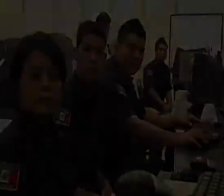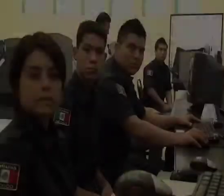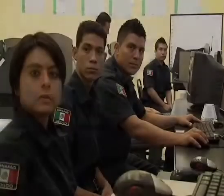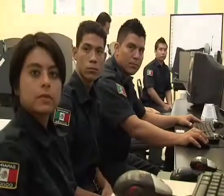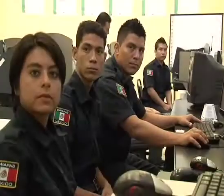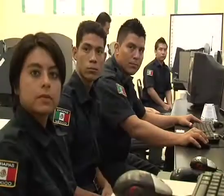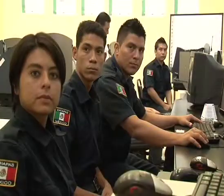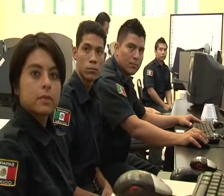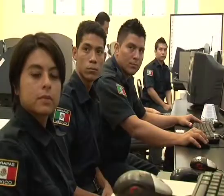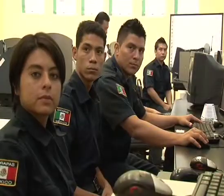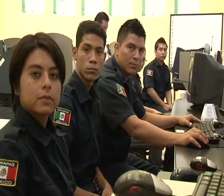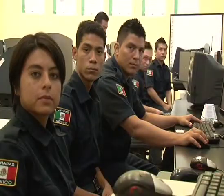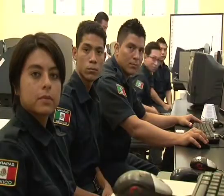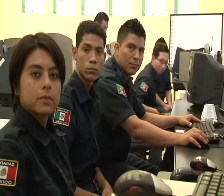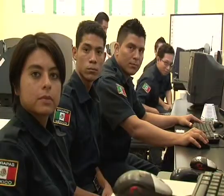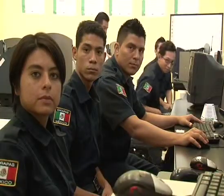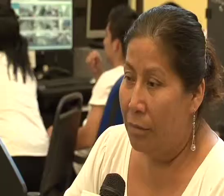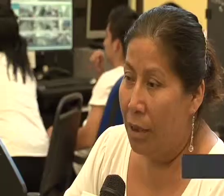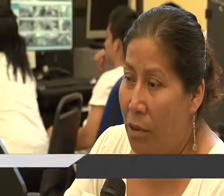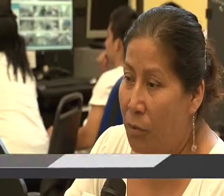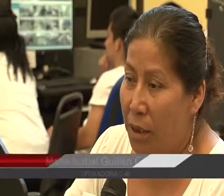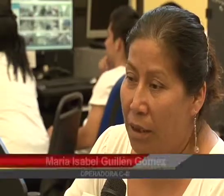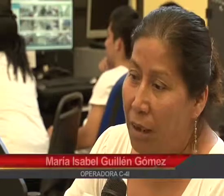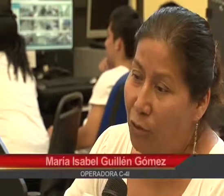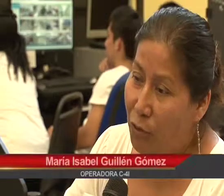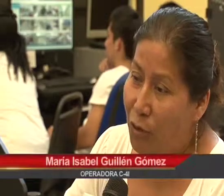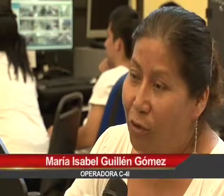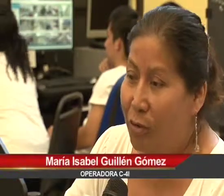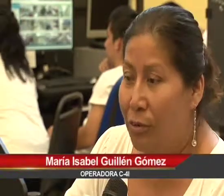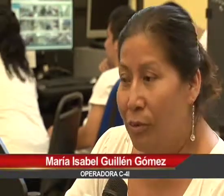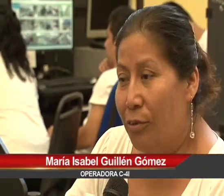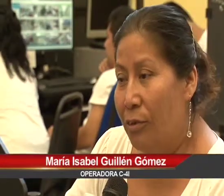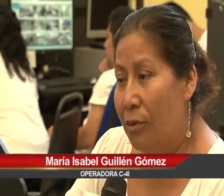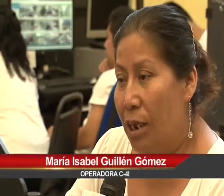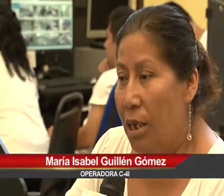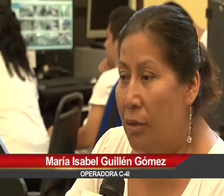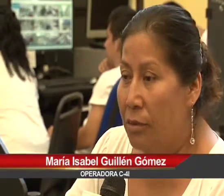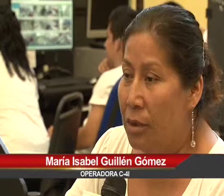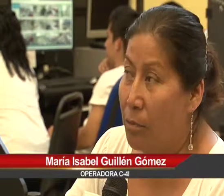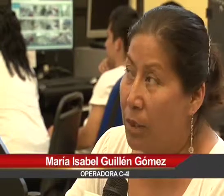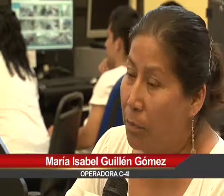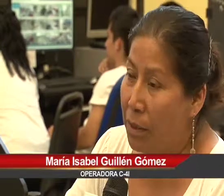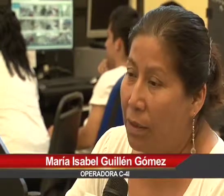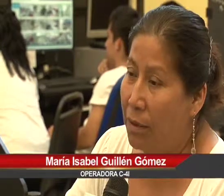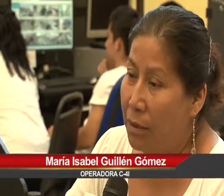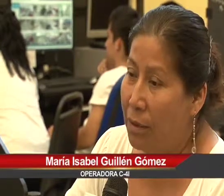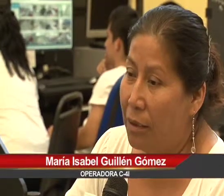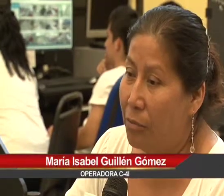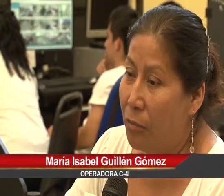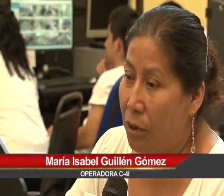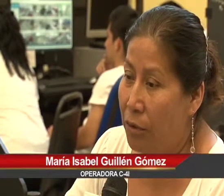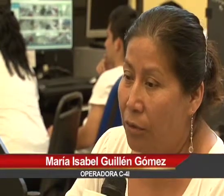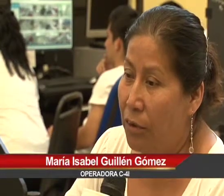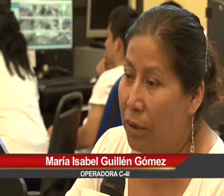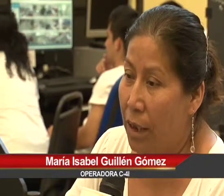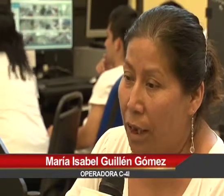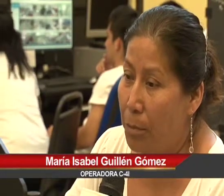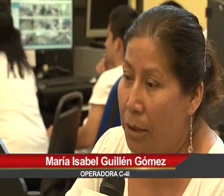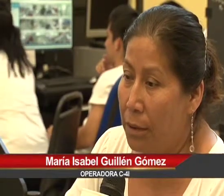Entre compañeros, la convivencia es sana. Ellos platican con nosotros, nosotros con ellos, siempre al pendiente de monitoreo de cámaras,